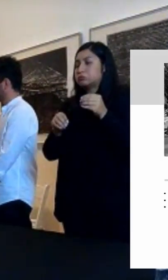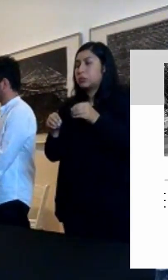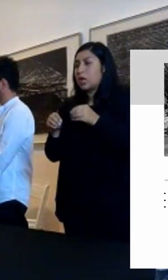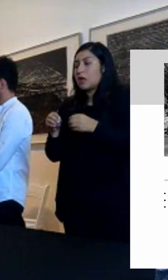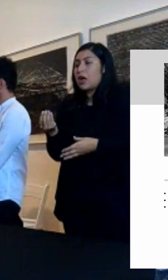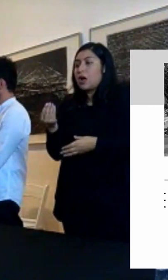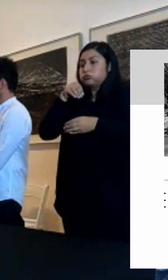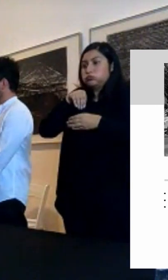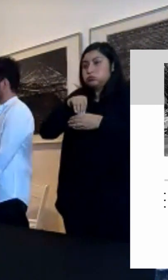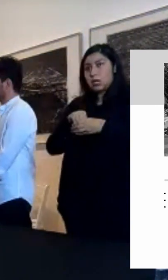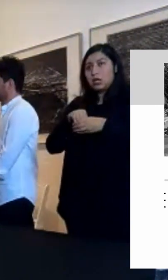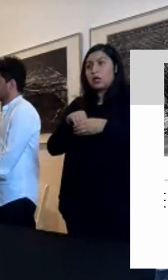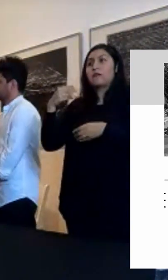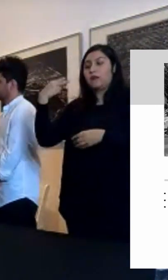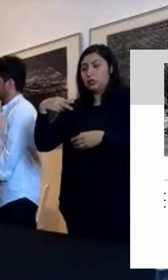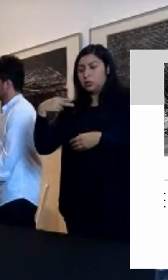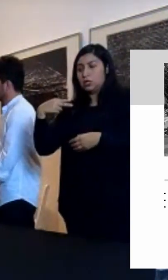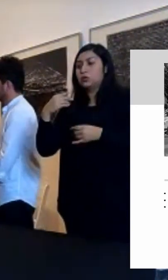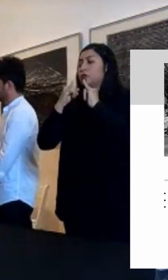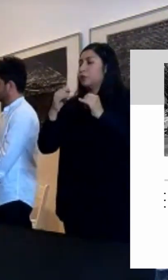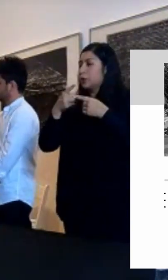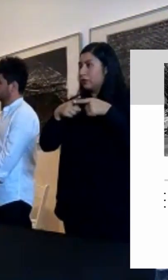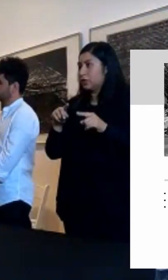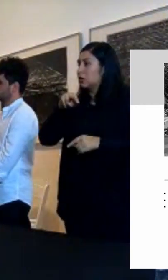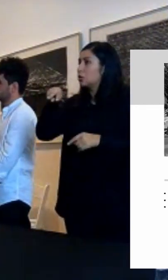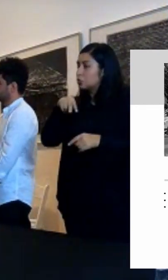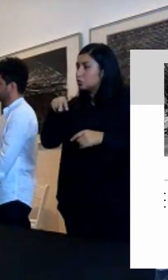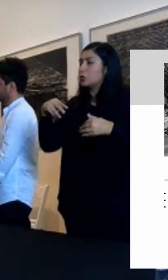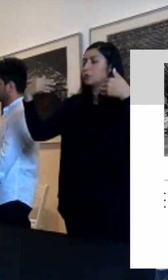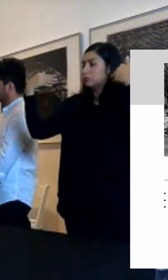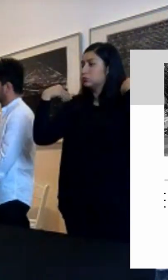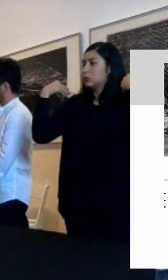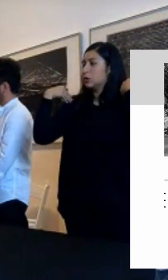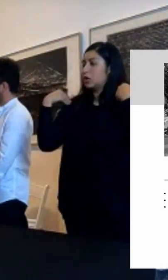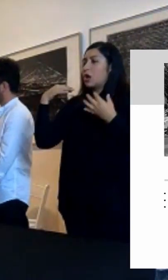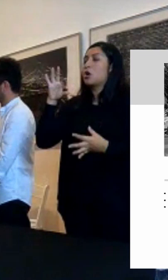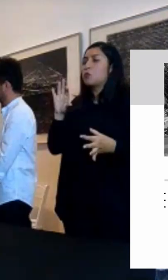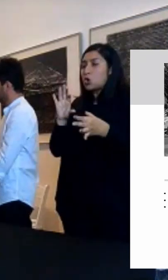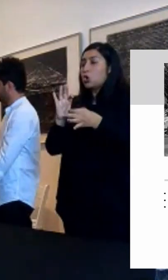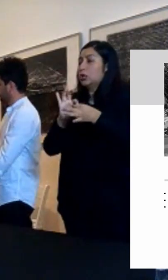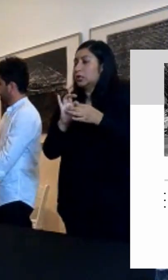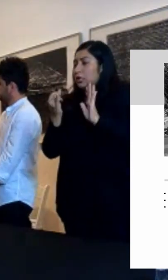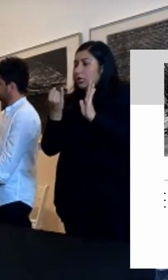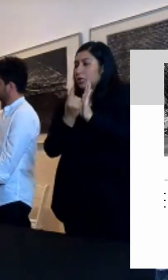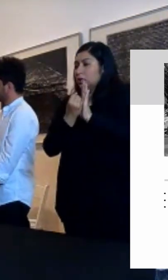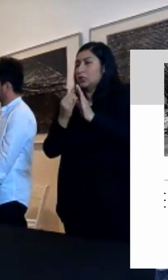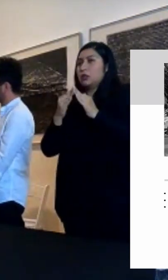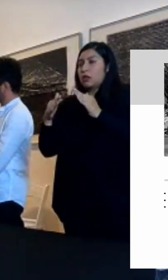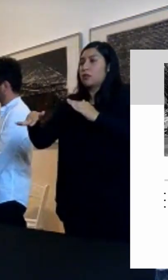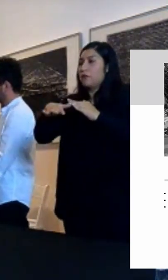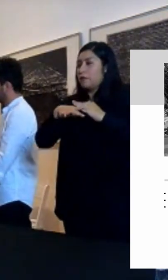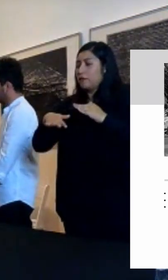comunicando. Entonces, creo que ese ejercicio que hicimos nosotros de poder como conectarnos con la identidad del barrio, porque no es solamente